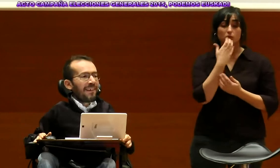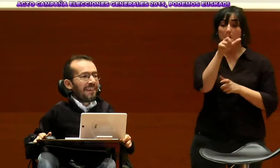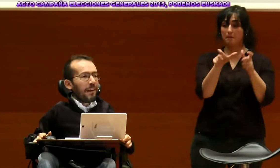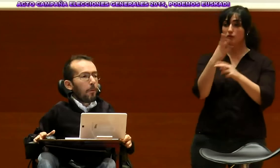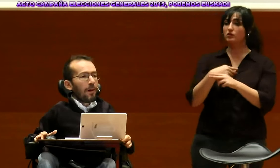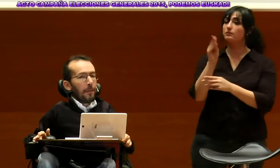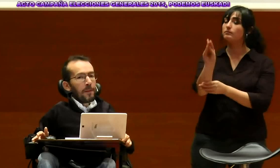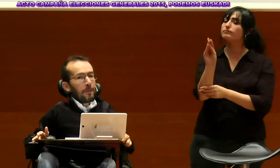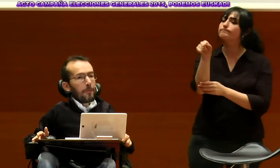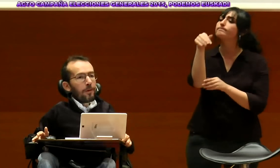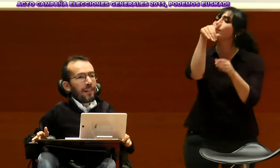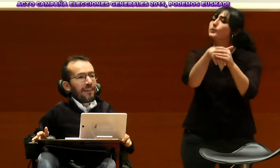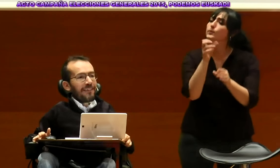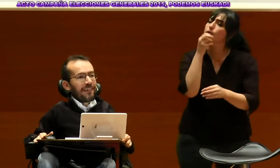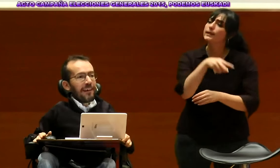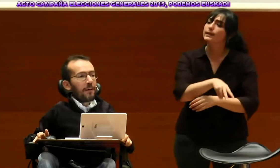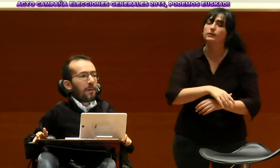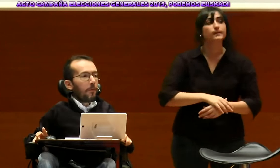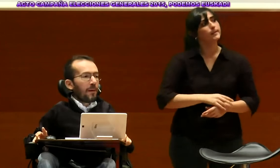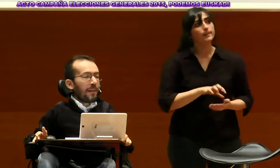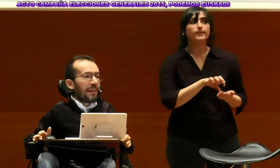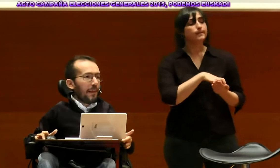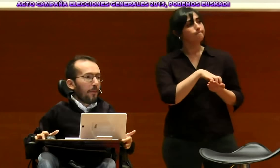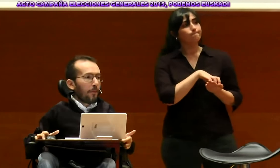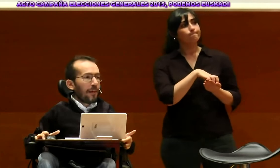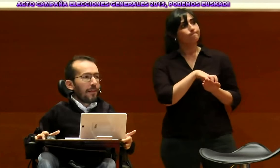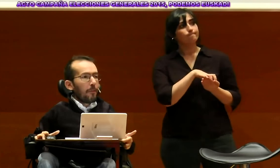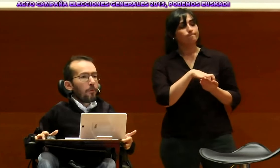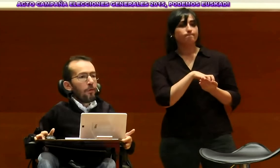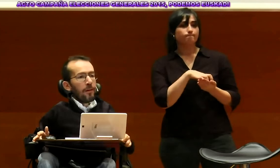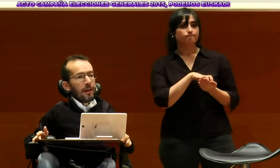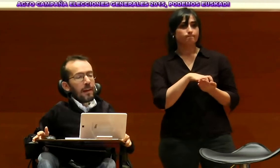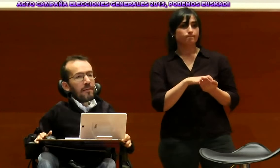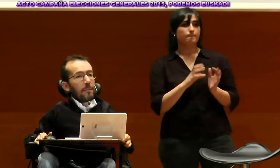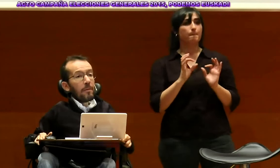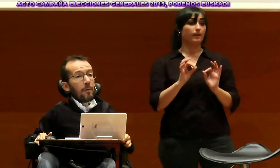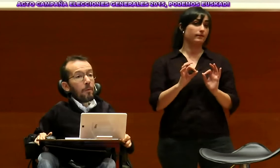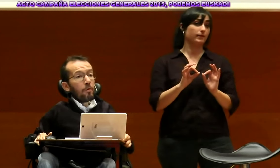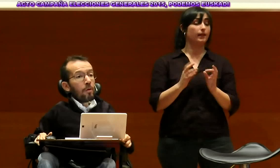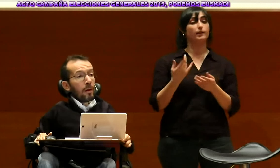votar en lo que realmente va a votar, para convertir la intención directa de voto en la